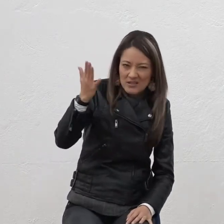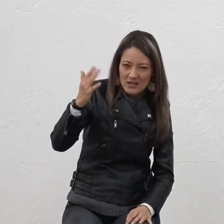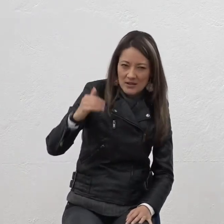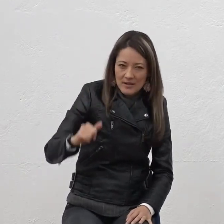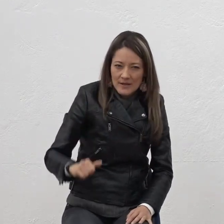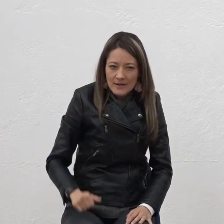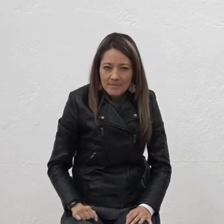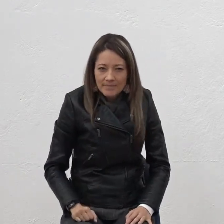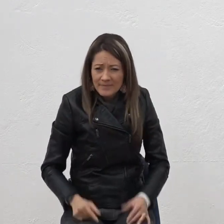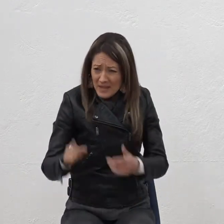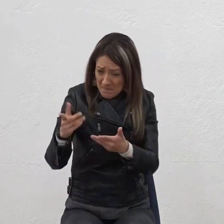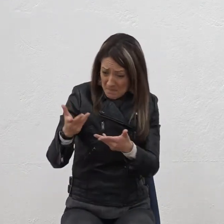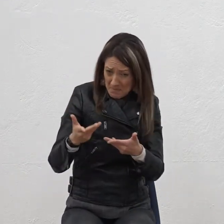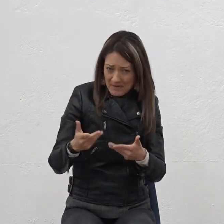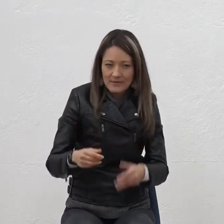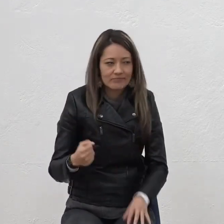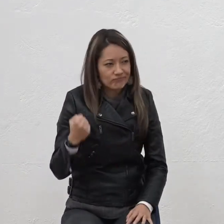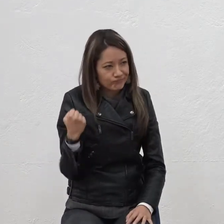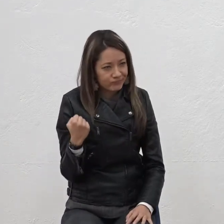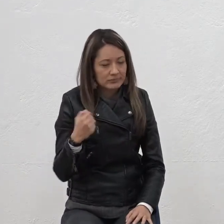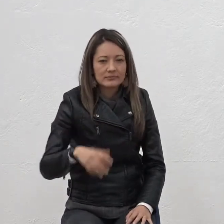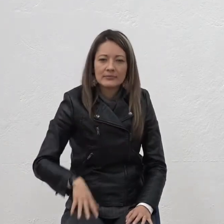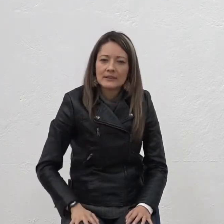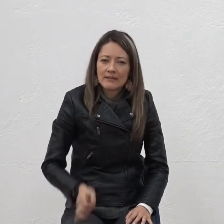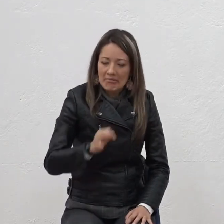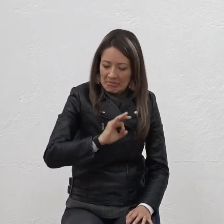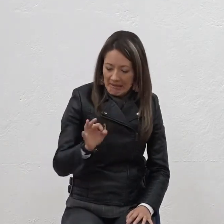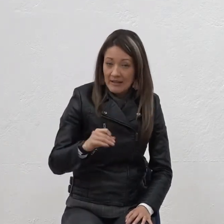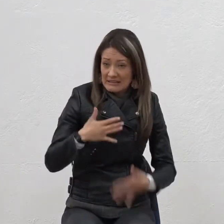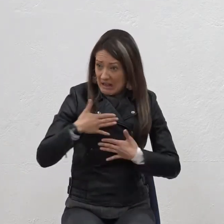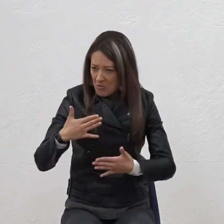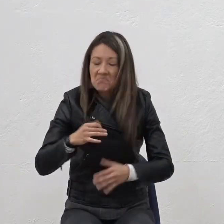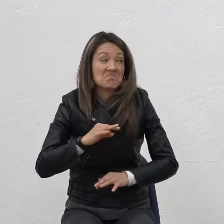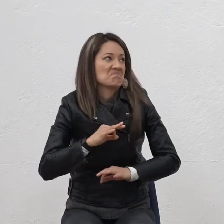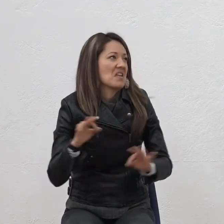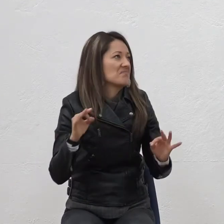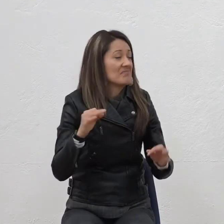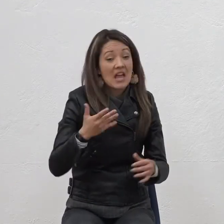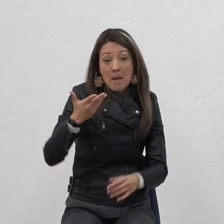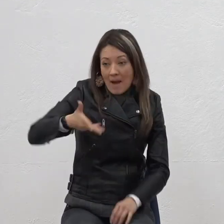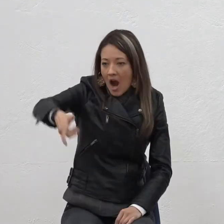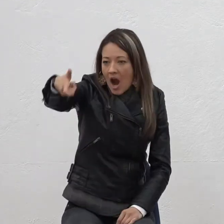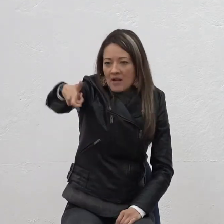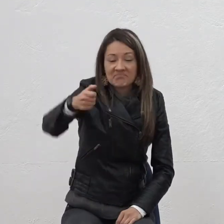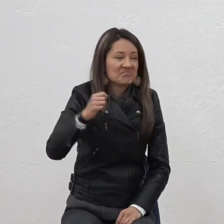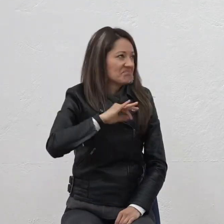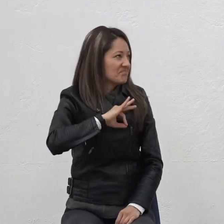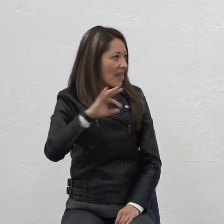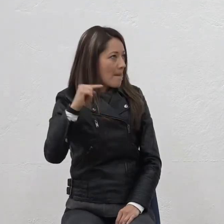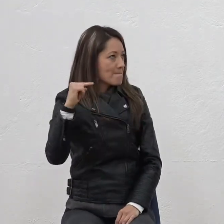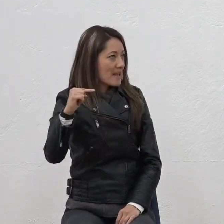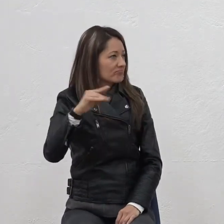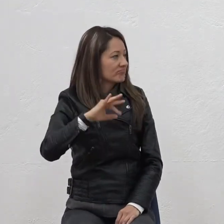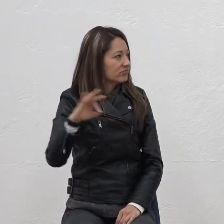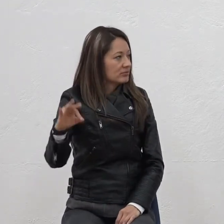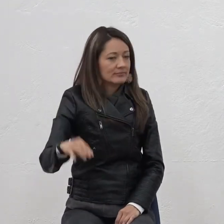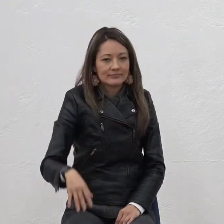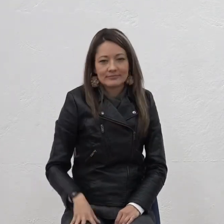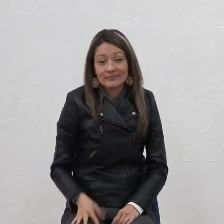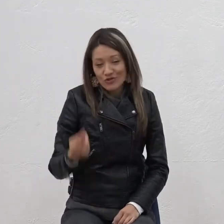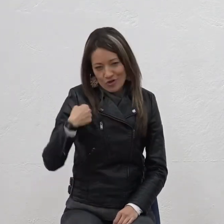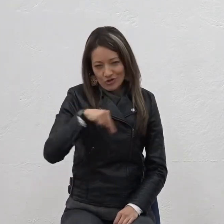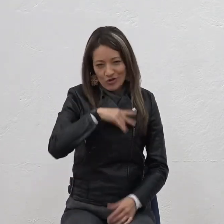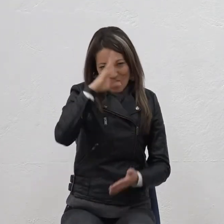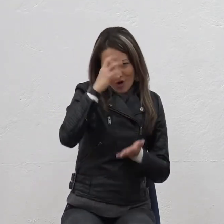Y le vamos a dar la bienvenida, por nada del mundo, y lo vamos a saludar, menos, y darle la mano, menos. Nosotros no,